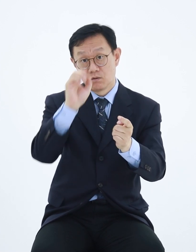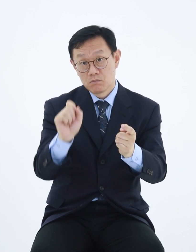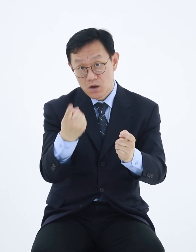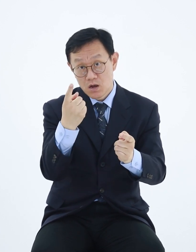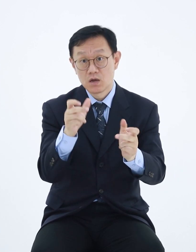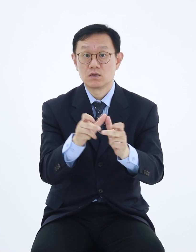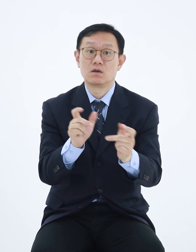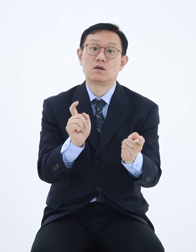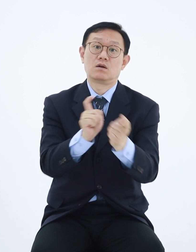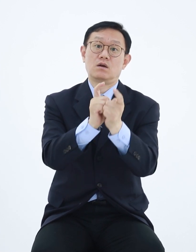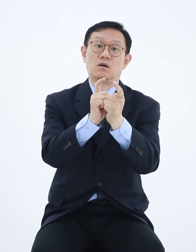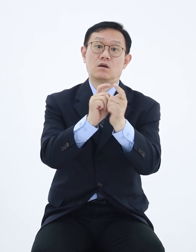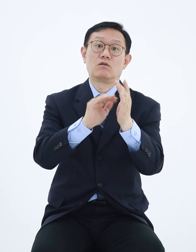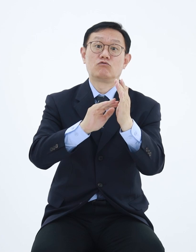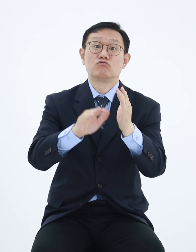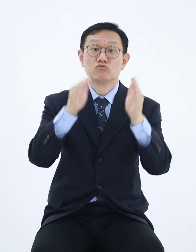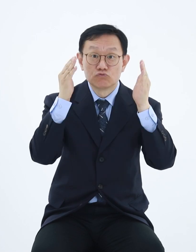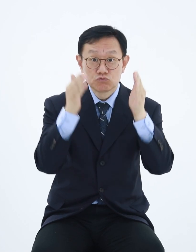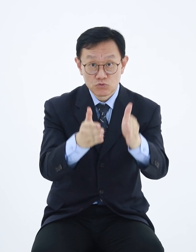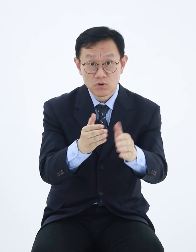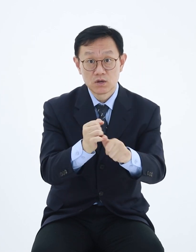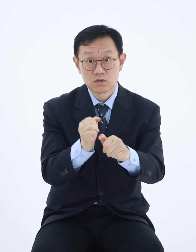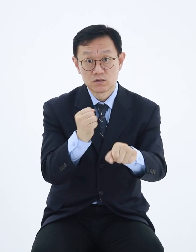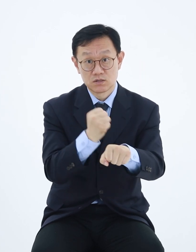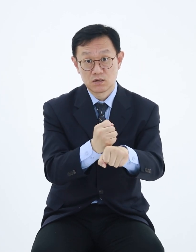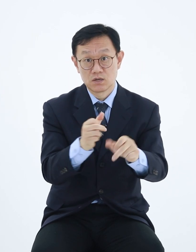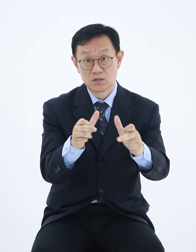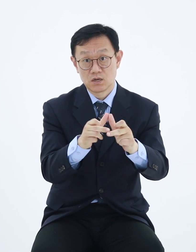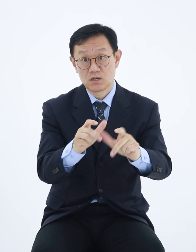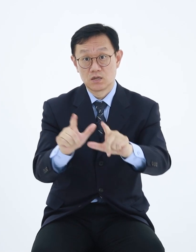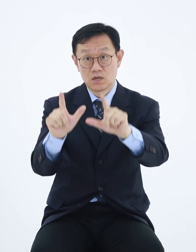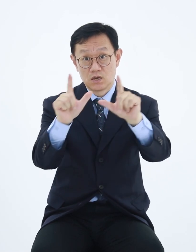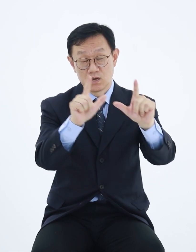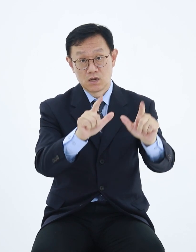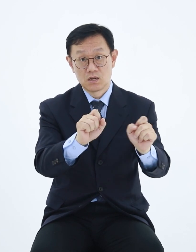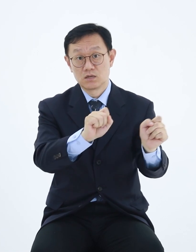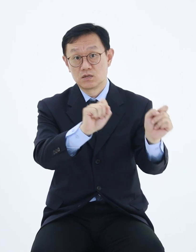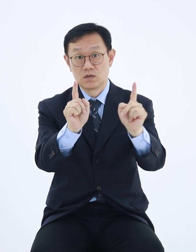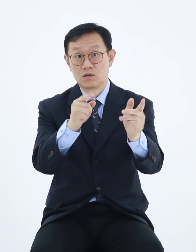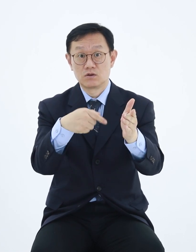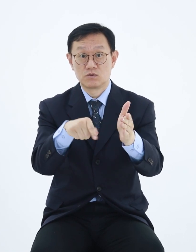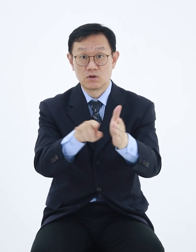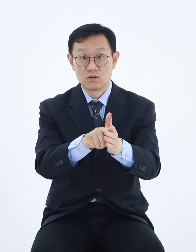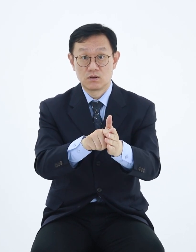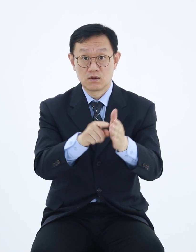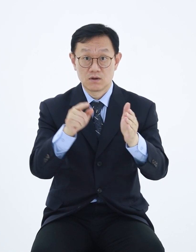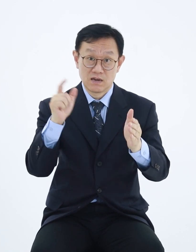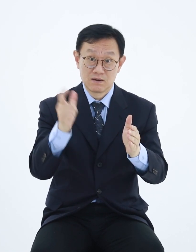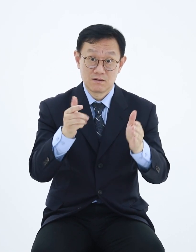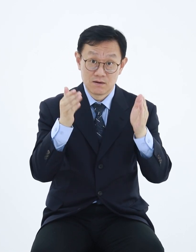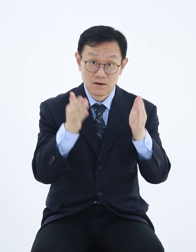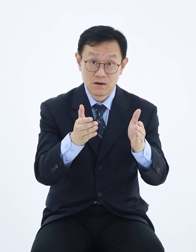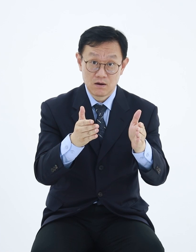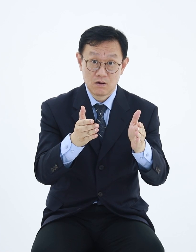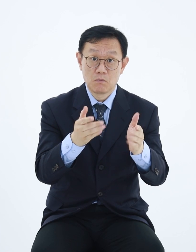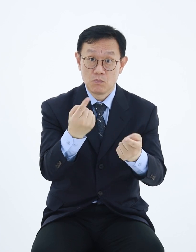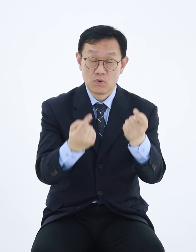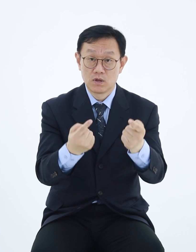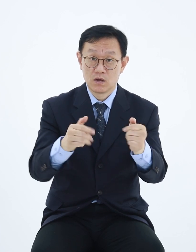장애인에 초점을 두며 장애인의 사회에 대한 적응과 재활을 강조하기보다는 장애인을 둘러싼 서비스 제공 인력과